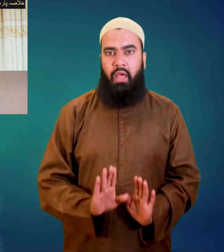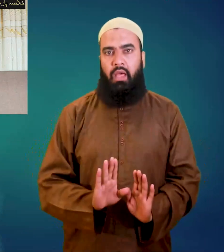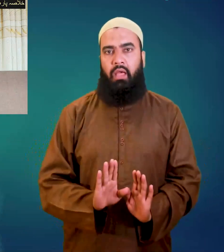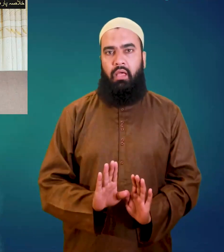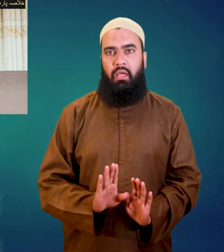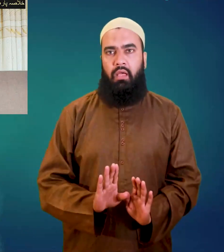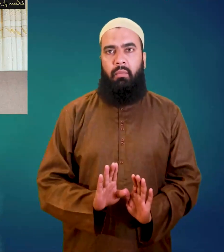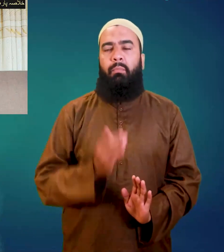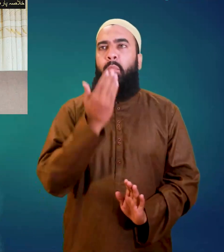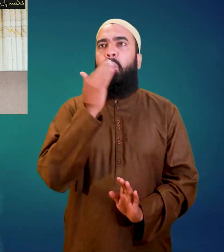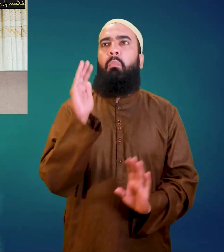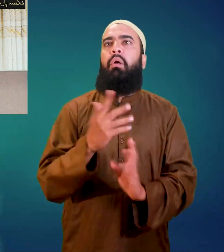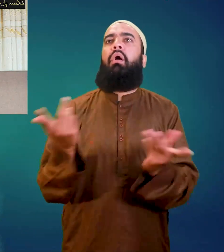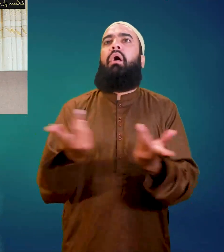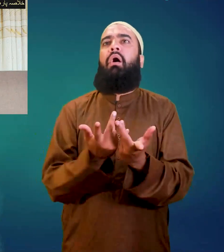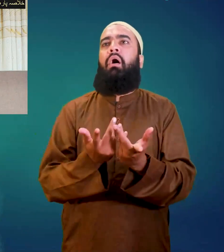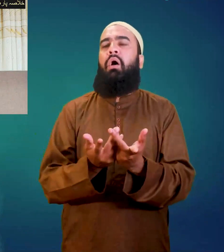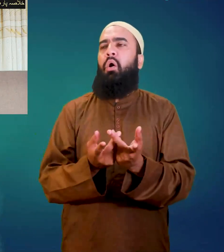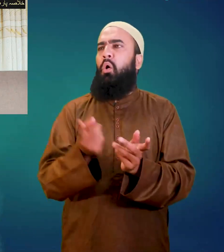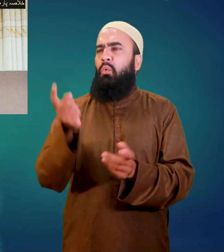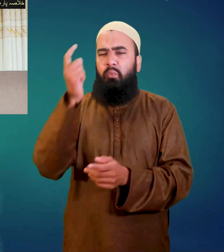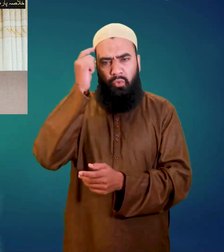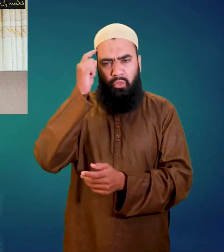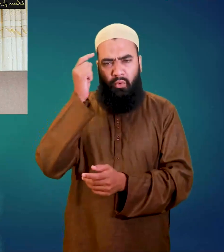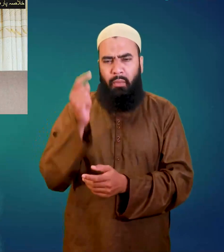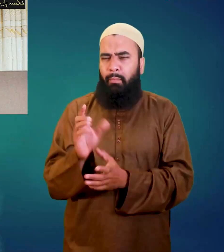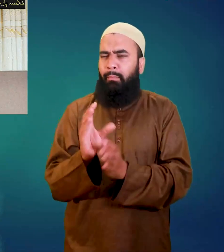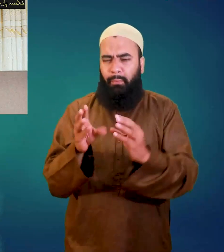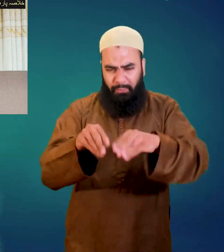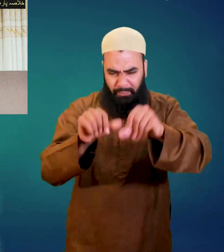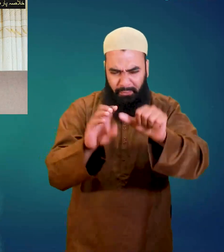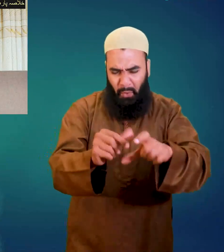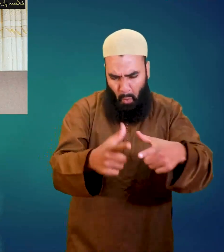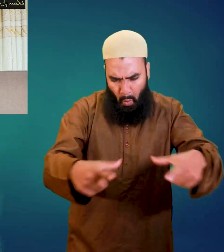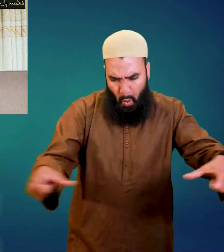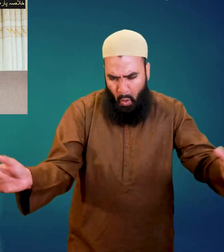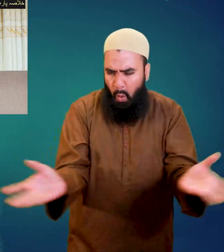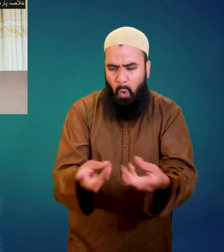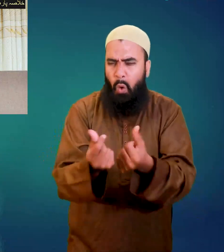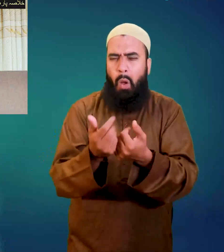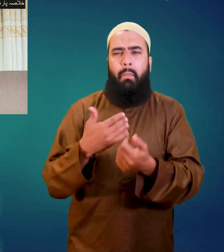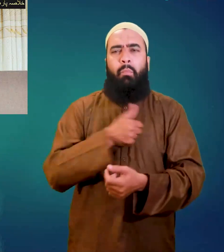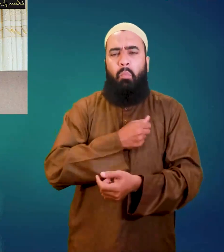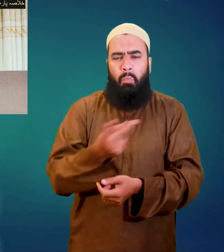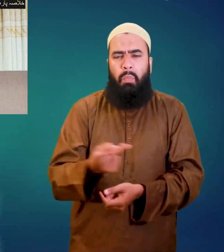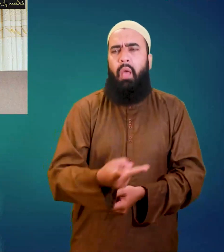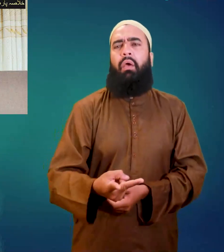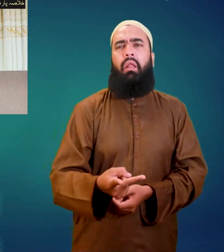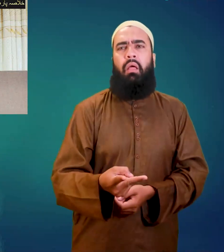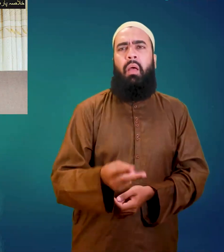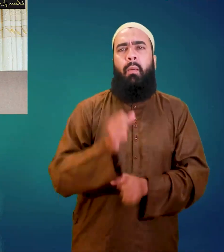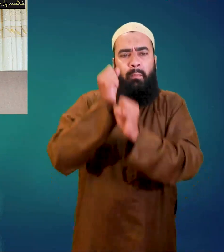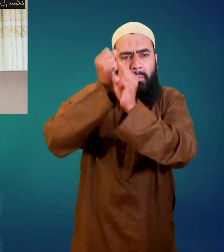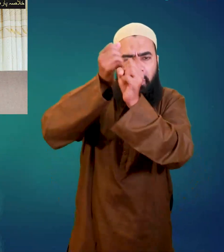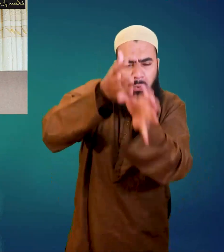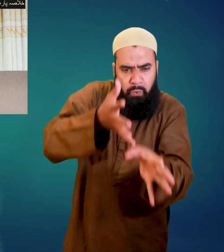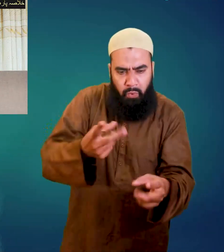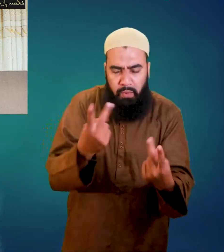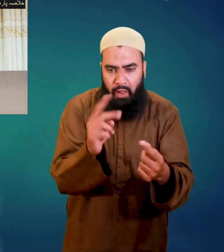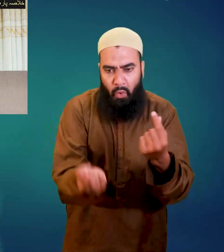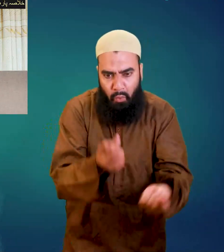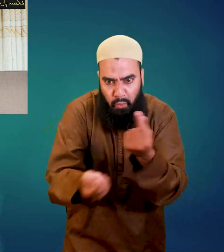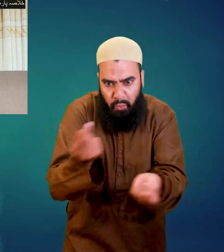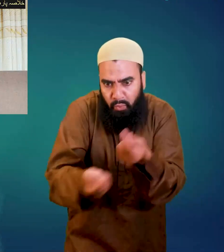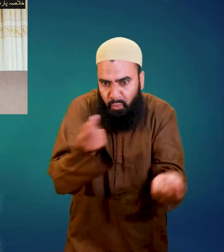ہے، اور یہ فرمایا ہے کہ تم دیکھتے ہو کہ زمین مردہ ہوتی ہے، اس پر جب پانی پڑتا ہے تو وہ گویا زندہ ہو جاتی ہے، اور اس